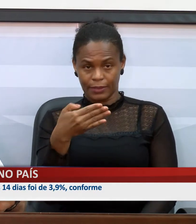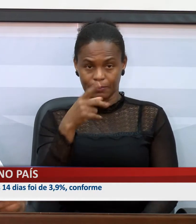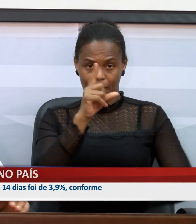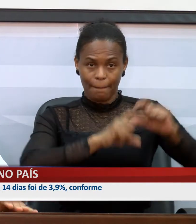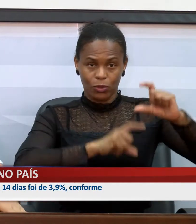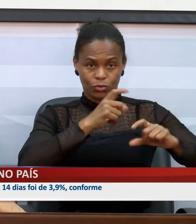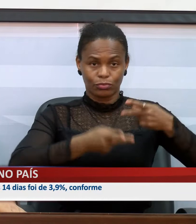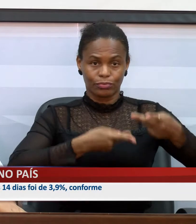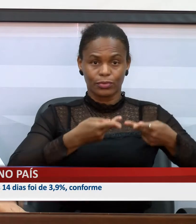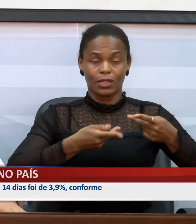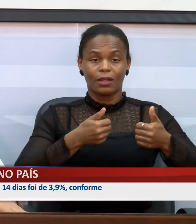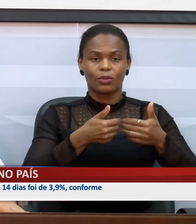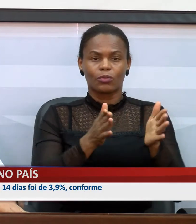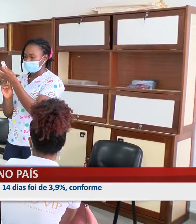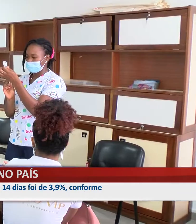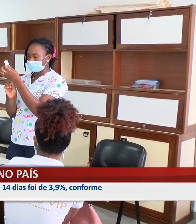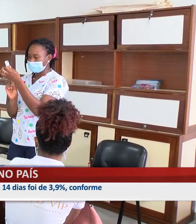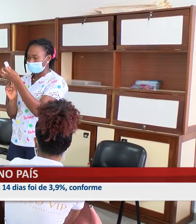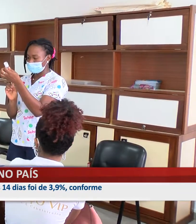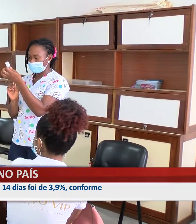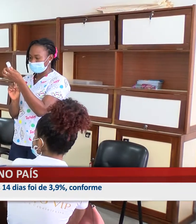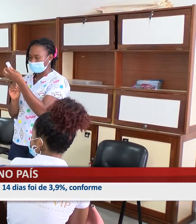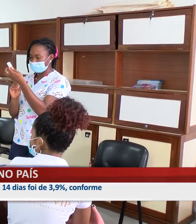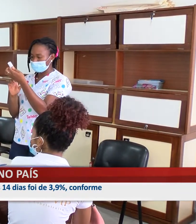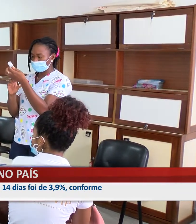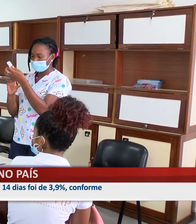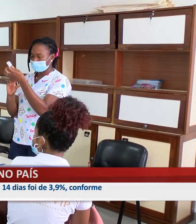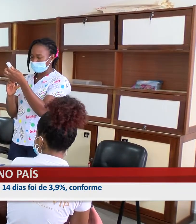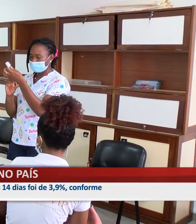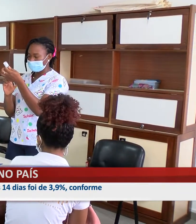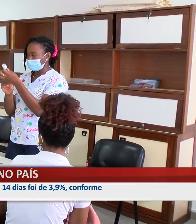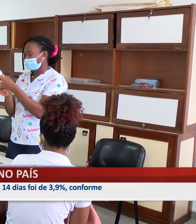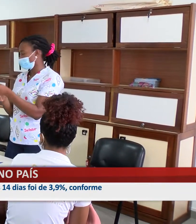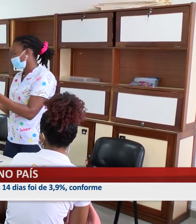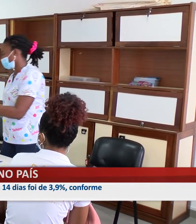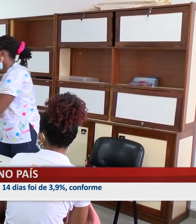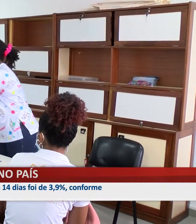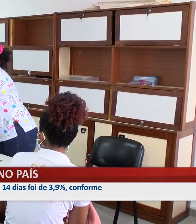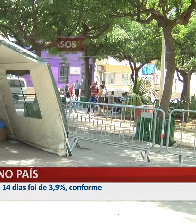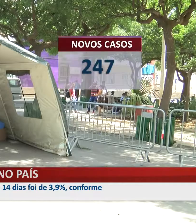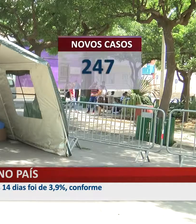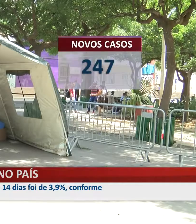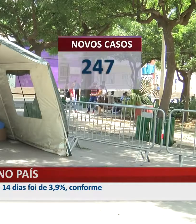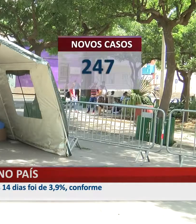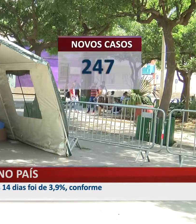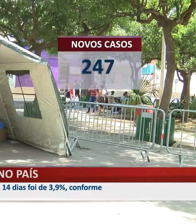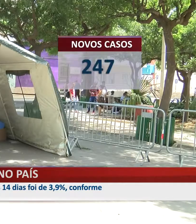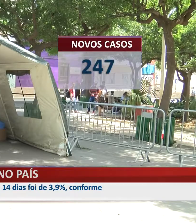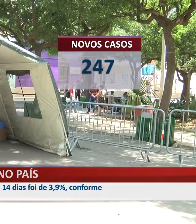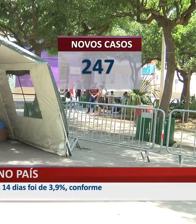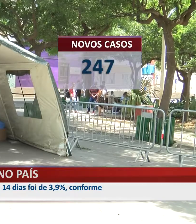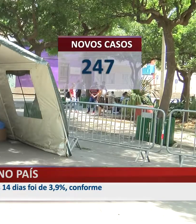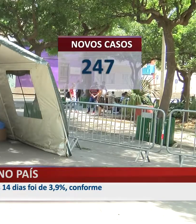4%. Adiantou ainda que nos últimos 14 dias foram diagnosticados